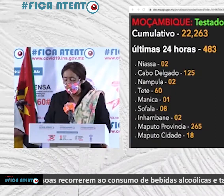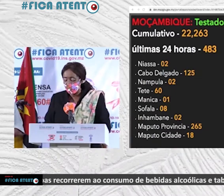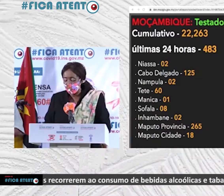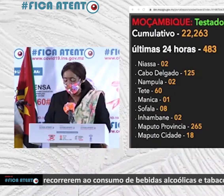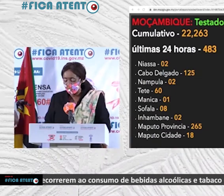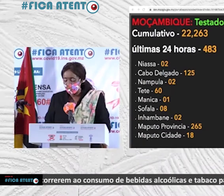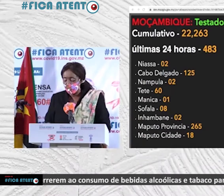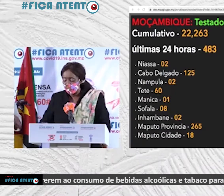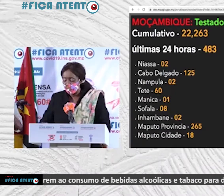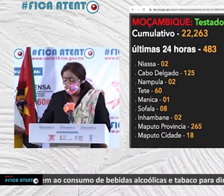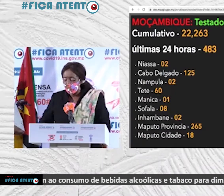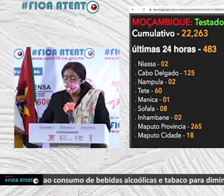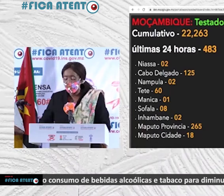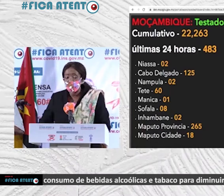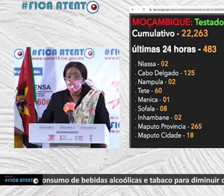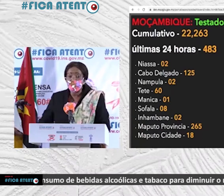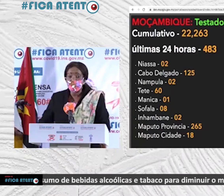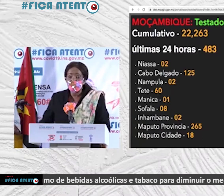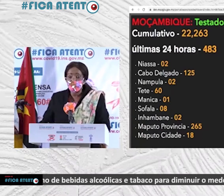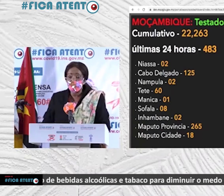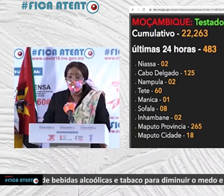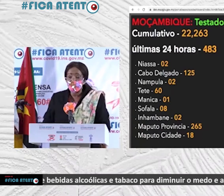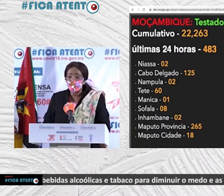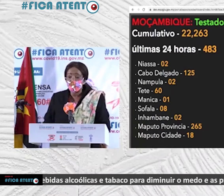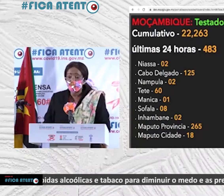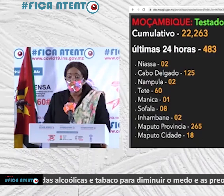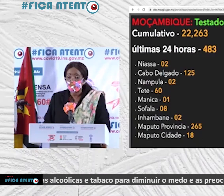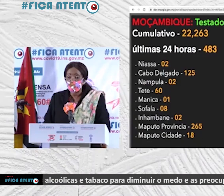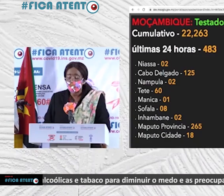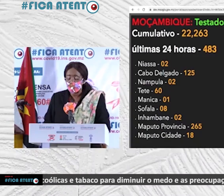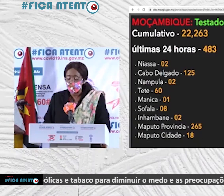265 amostras. E finalmente da cidade de Maputo